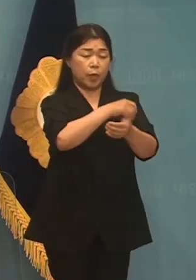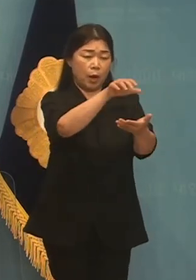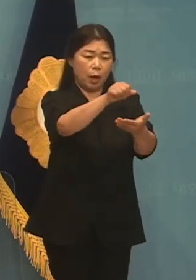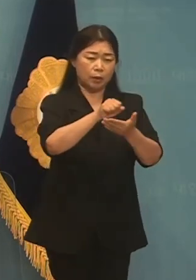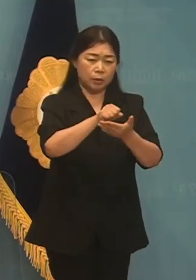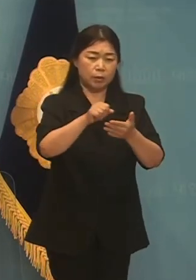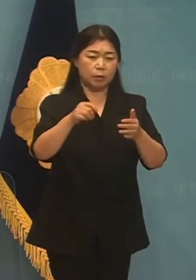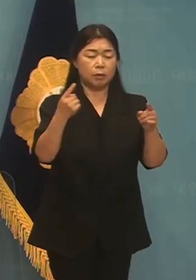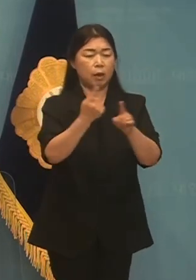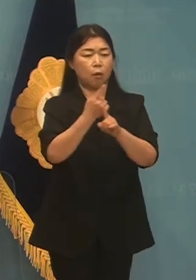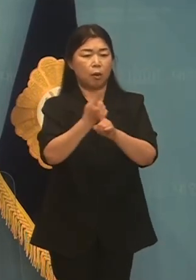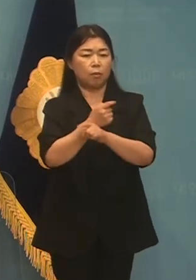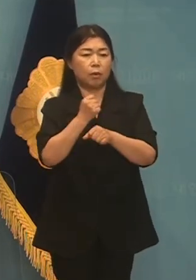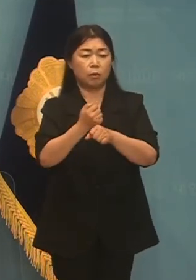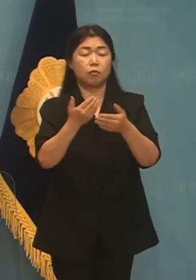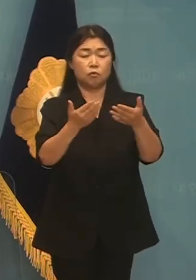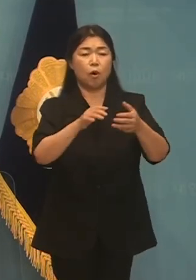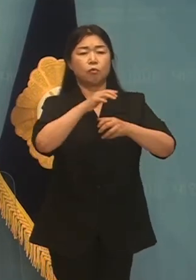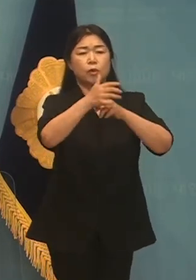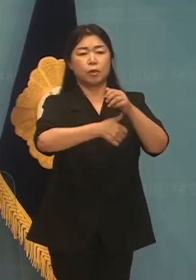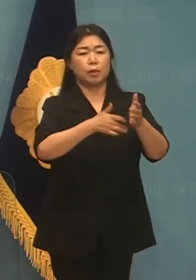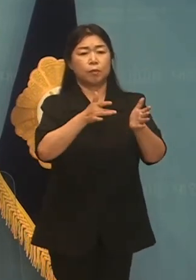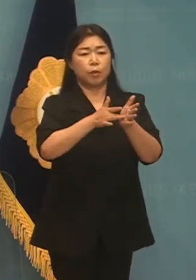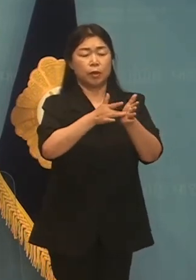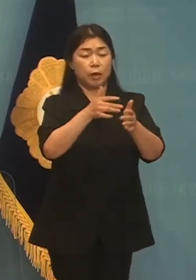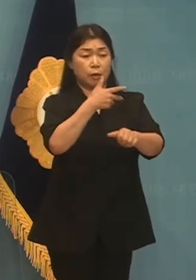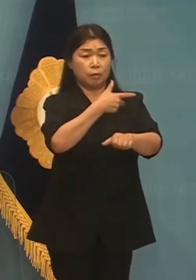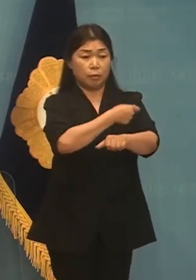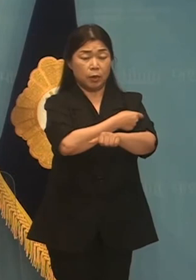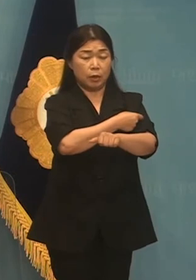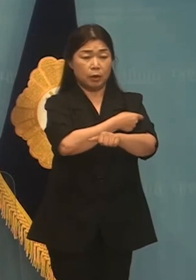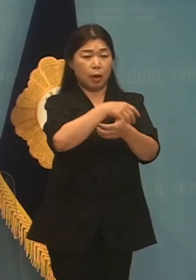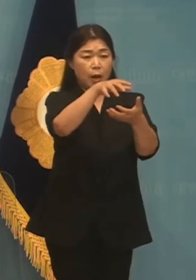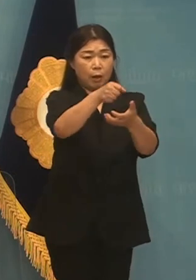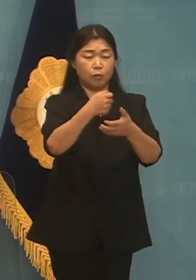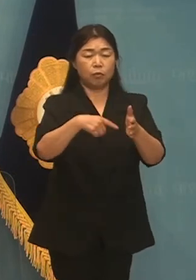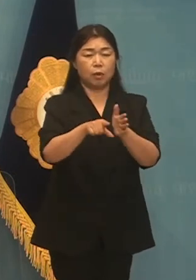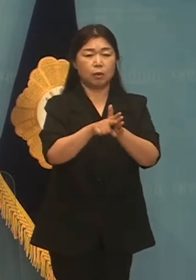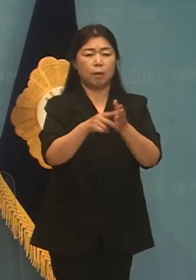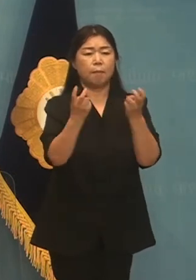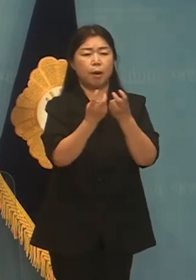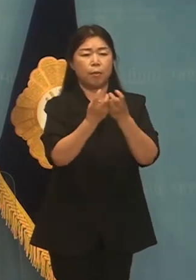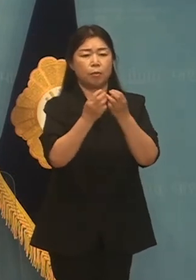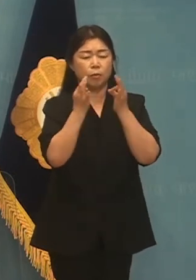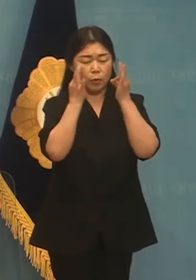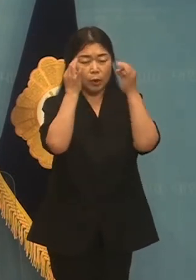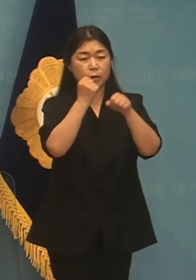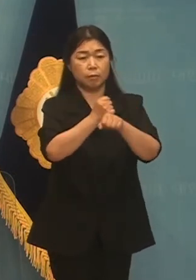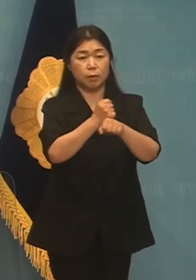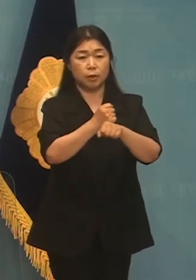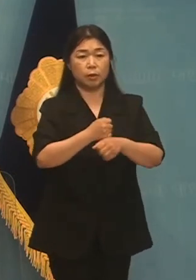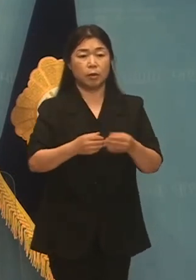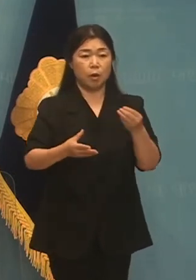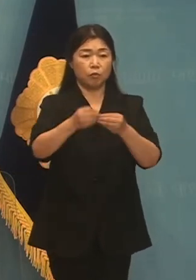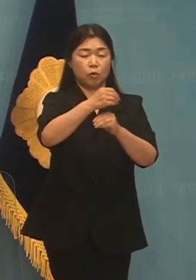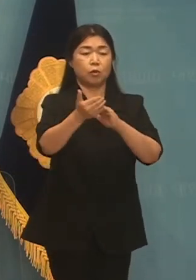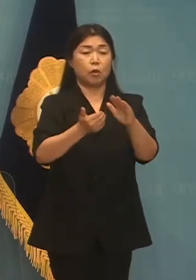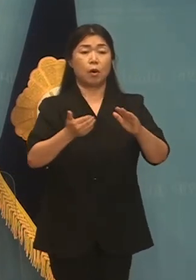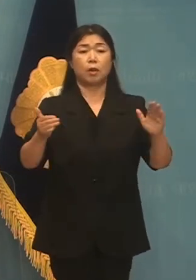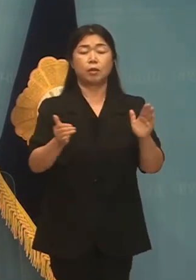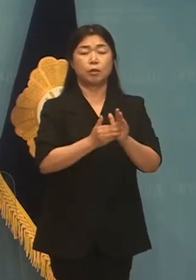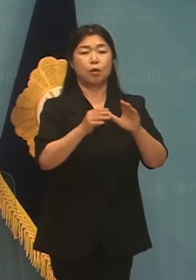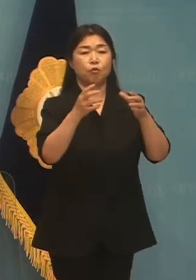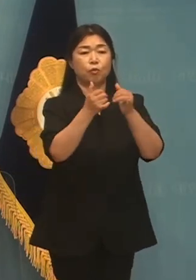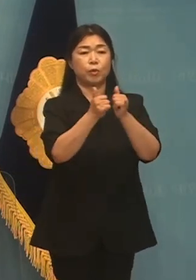상황을 개선하고 국제적인 백신 협력 마련 방안을 모색하겠습니다. 추석까지는